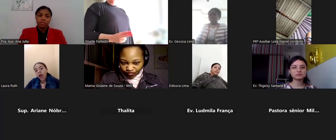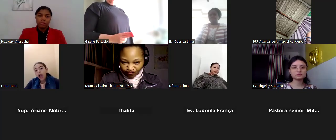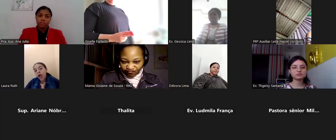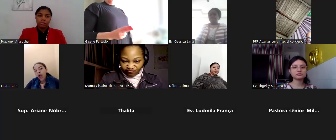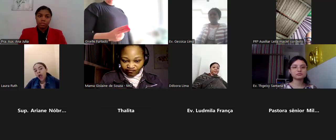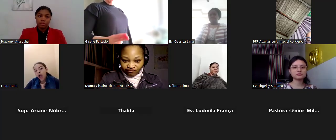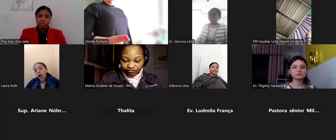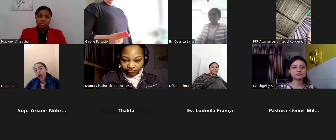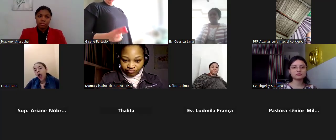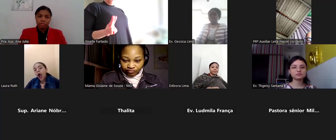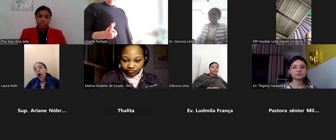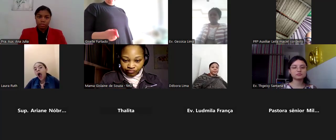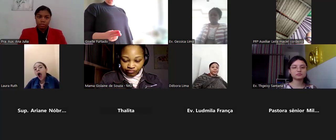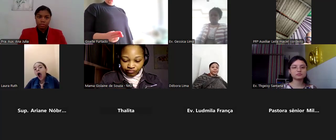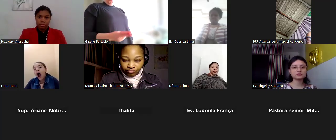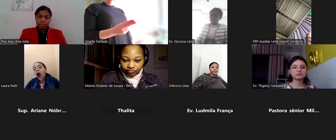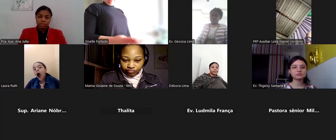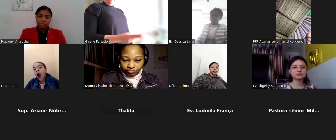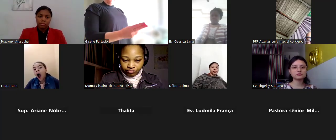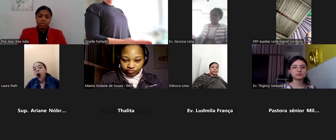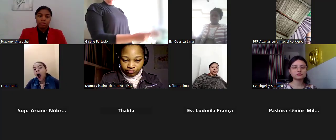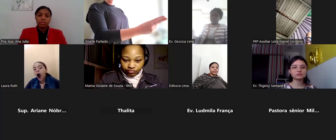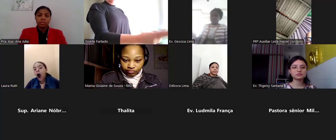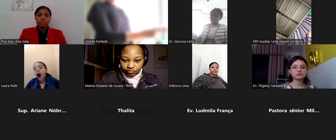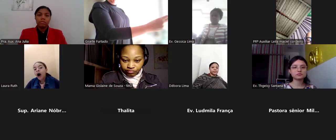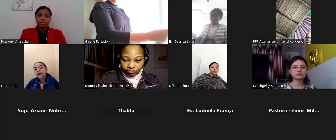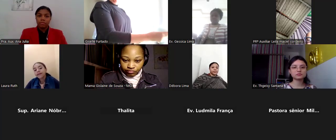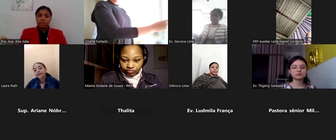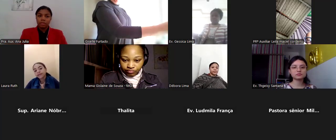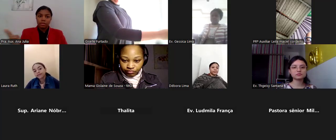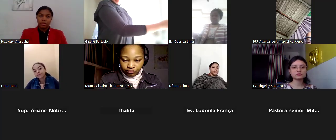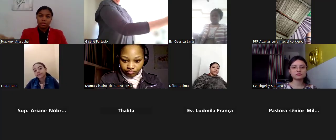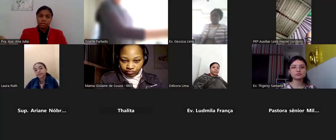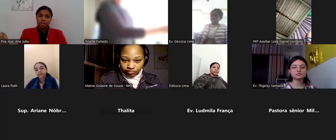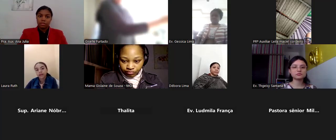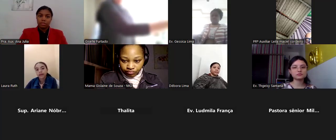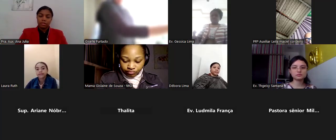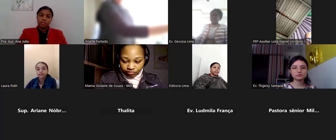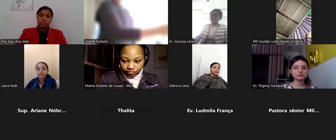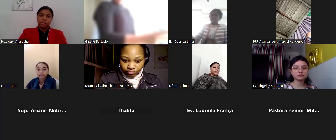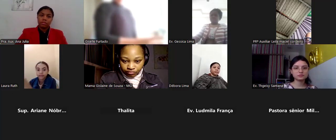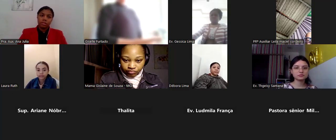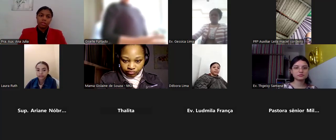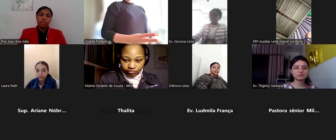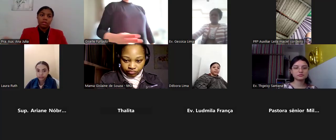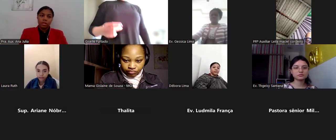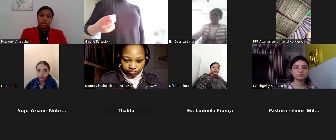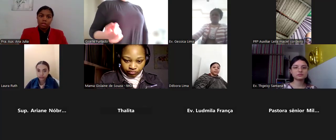primeiro sinal que é de eterno, você faz o 2 e vai para frente girando. Eterno. E tem um